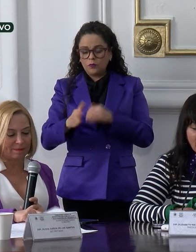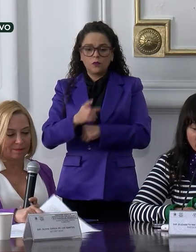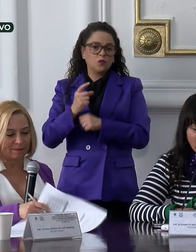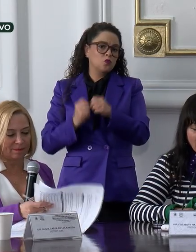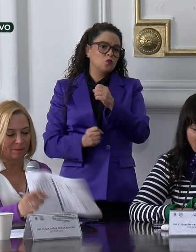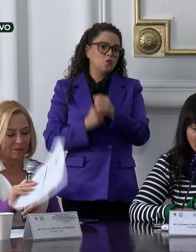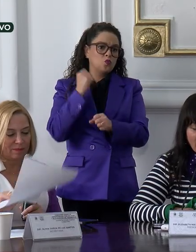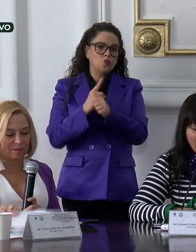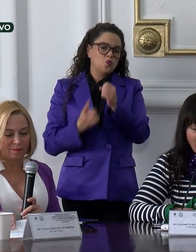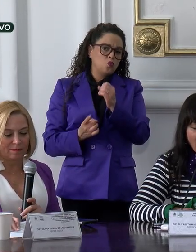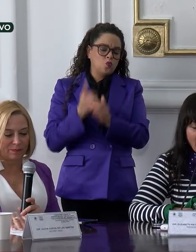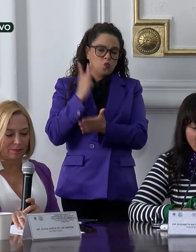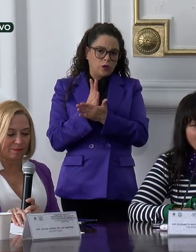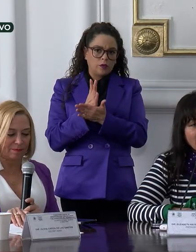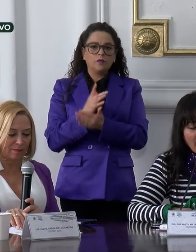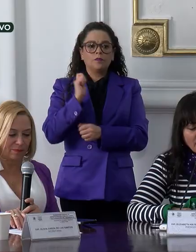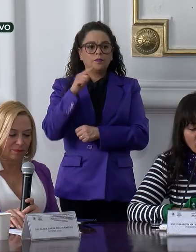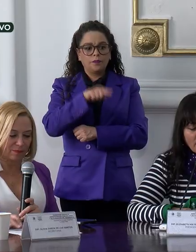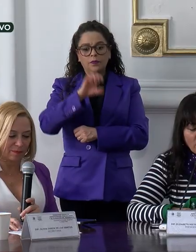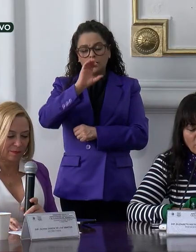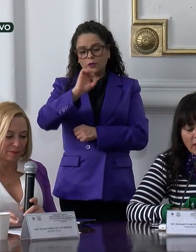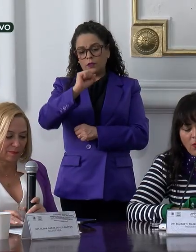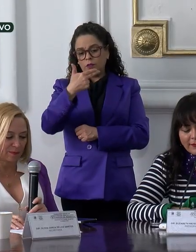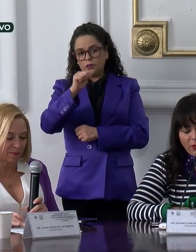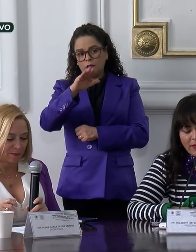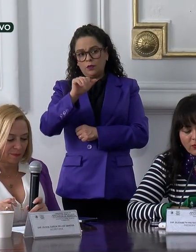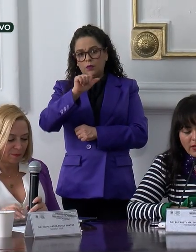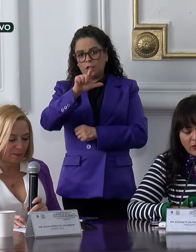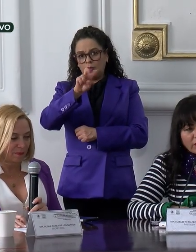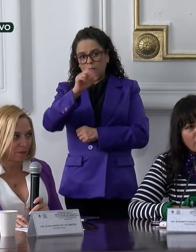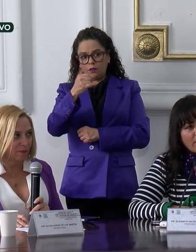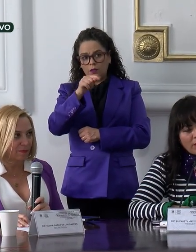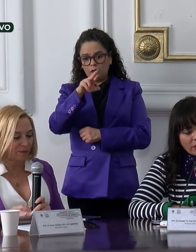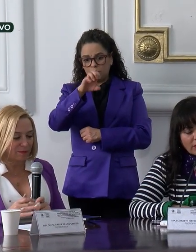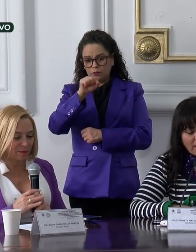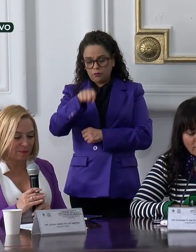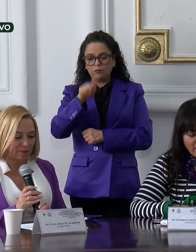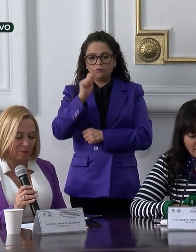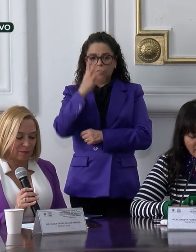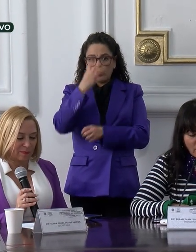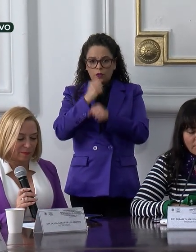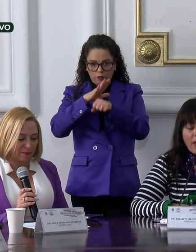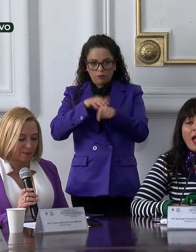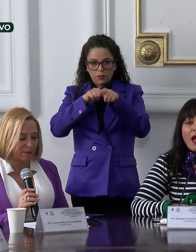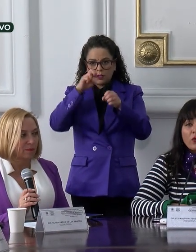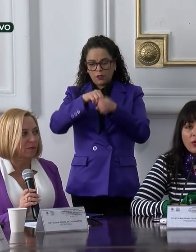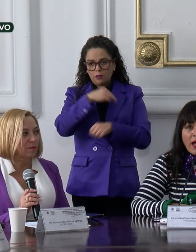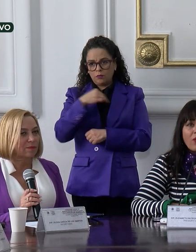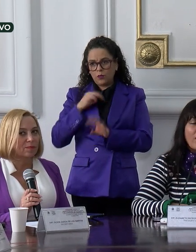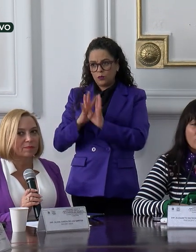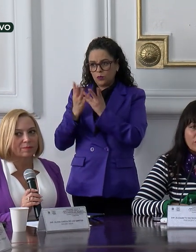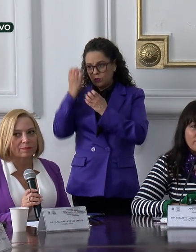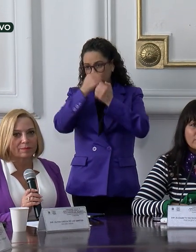la C. Chama Levi Teresa para integrar por un periodo de 4 años el Consejo de Evaluación de la Ciudad de México.